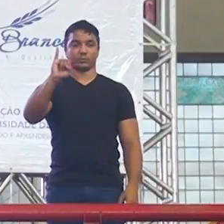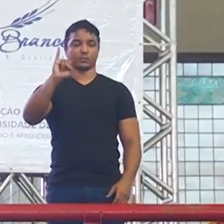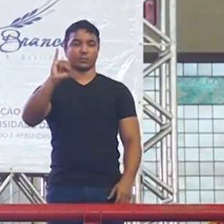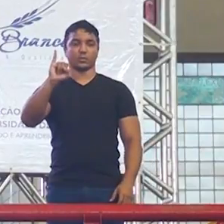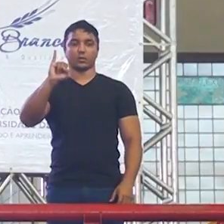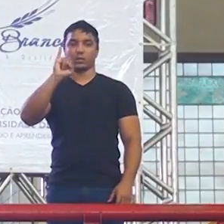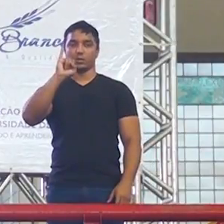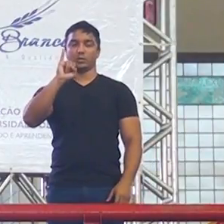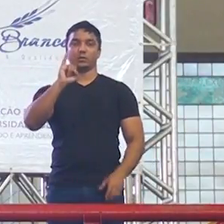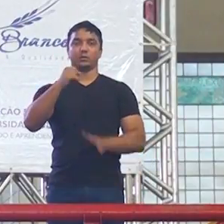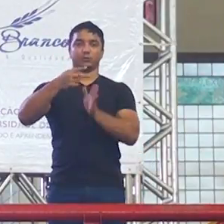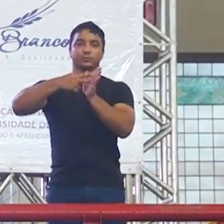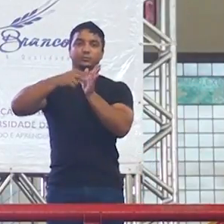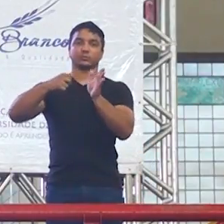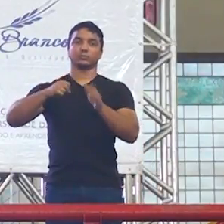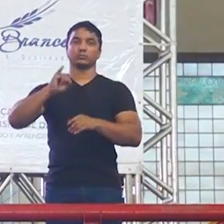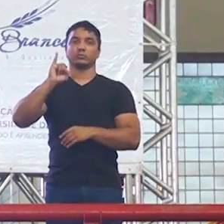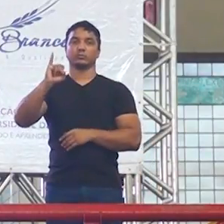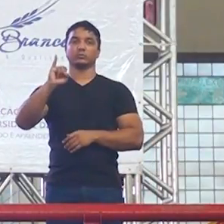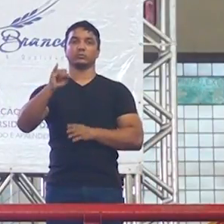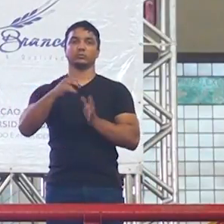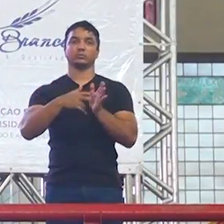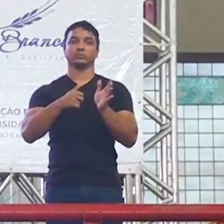I igual.